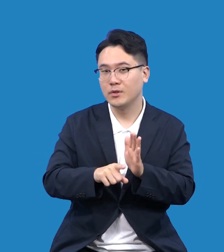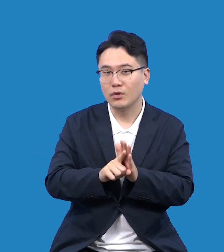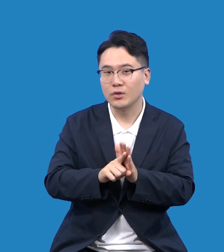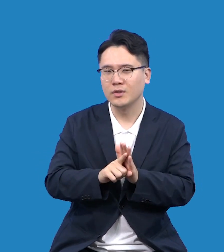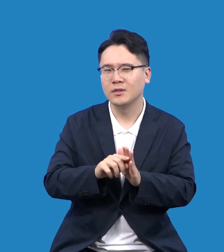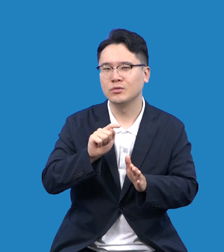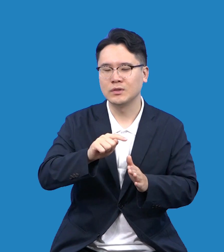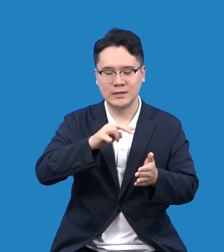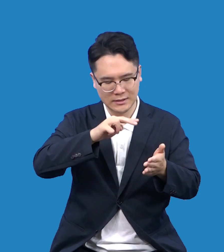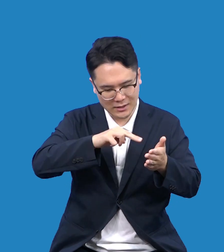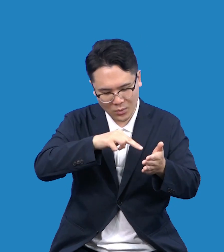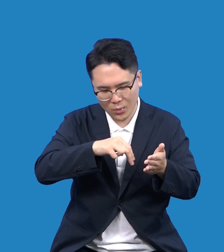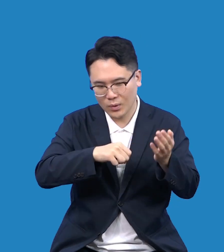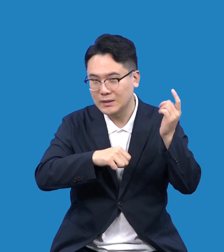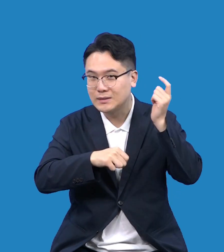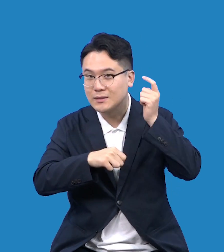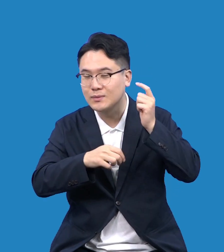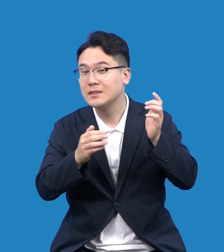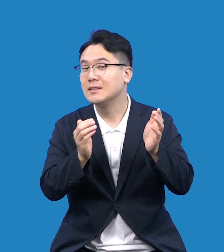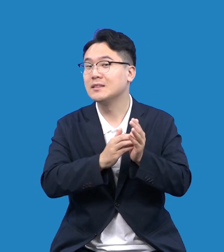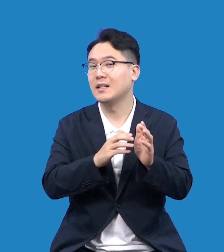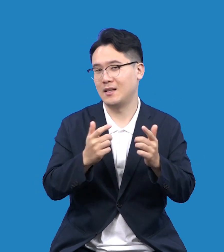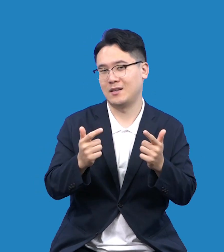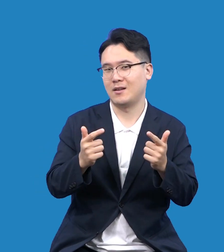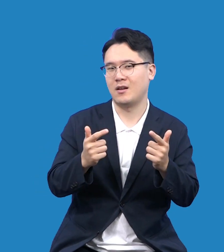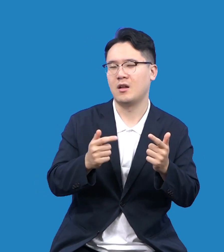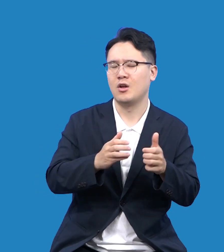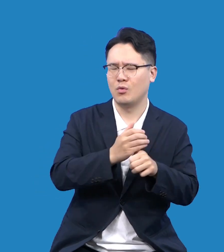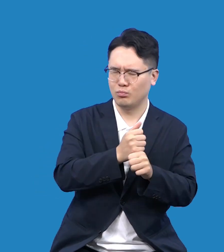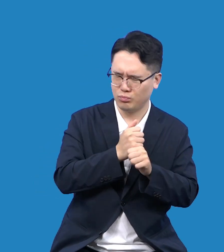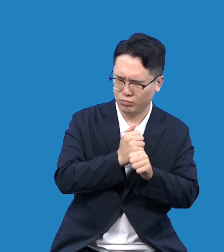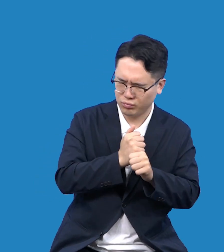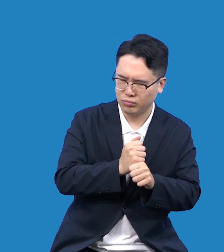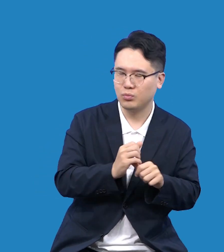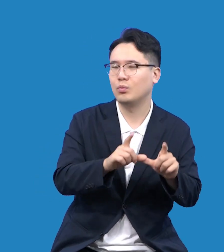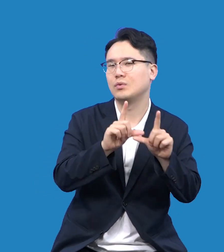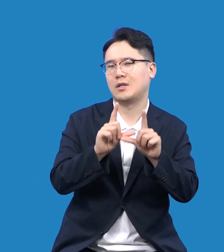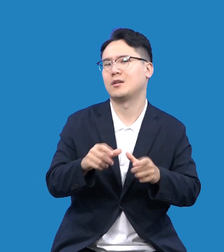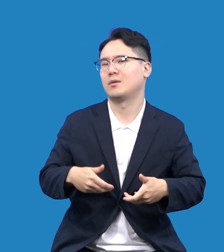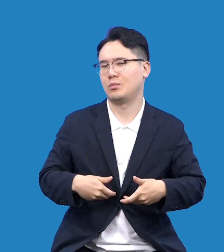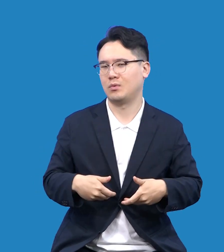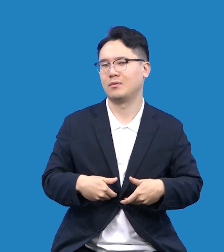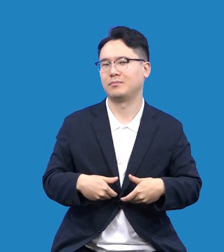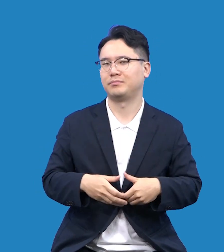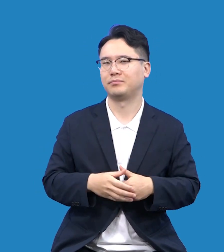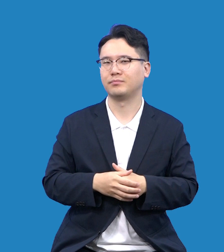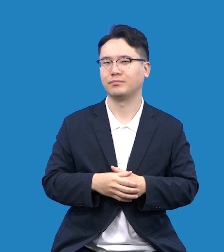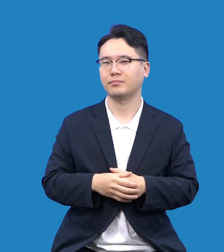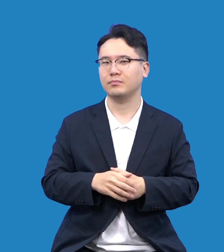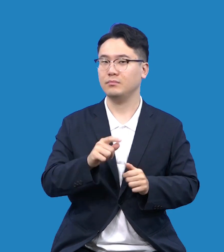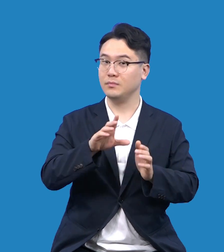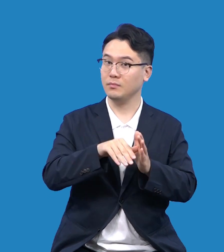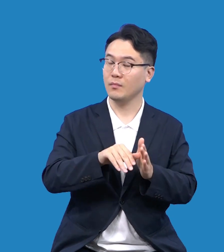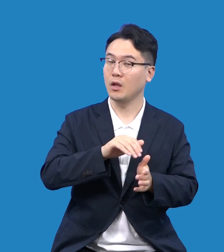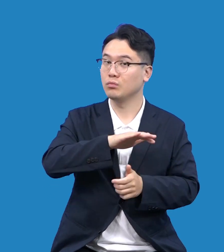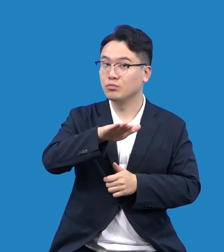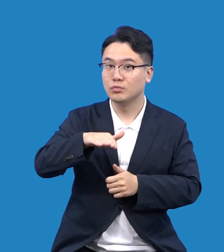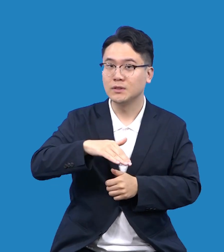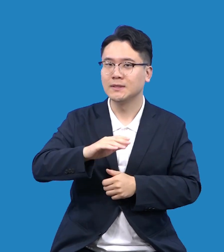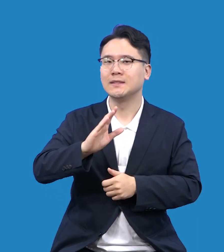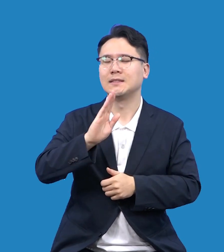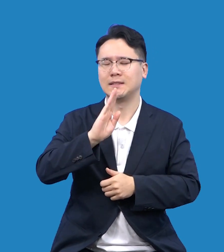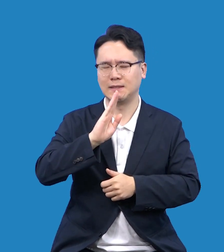읽고 들을 뿐만 아니라 이 말씀을 붙들고 살아야 한다는 것입니다. 지킬 수가 있어야 한다. 그때 우리는